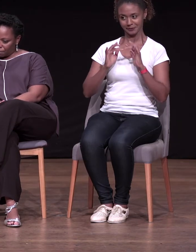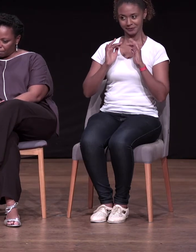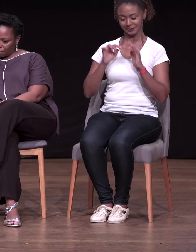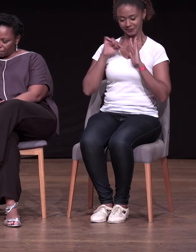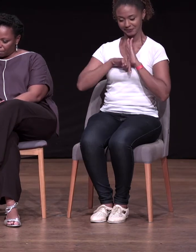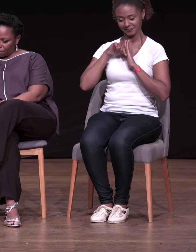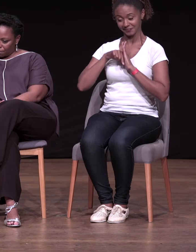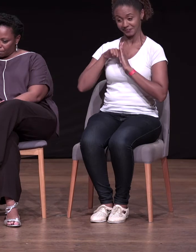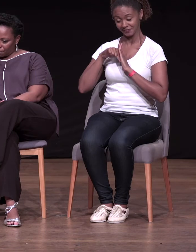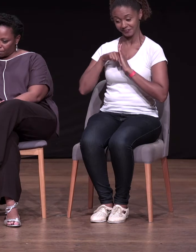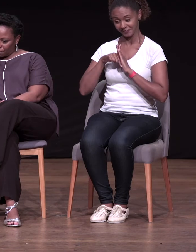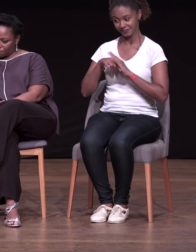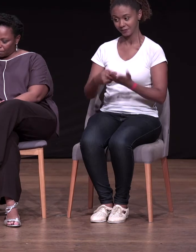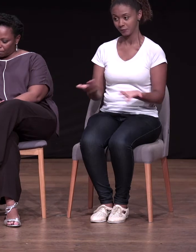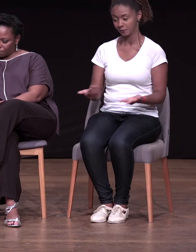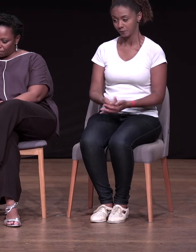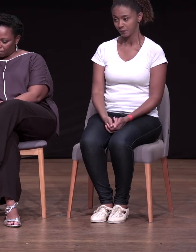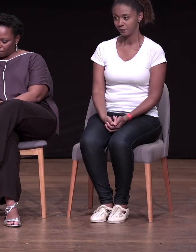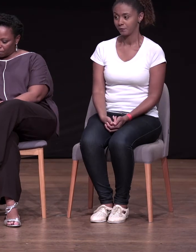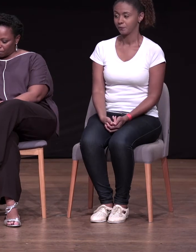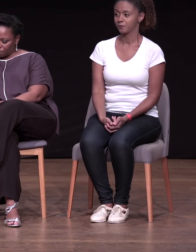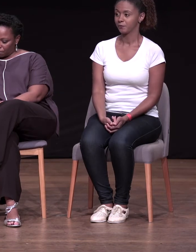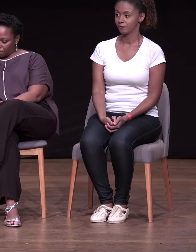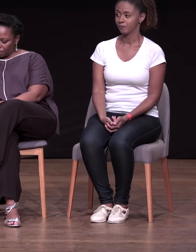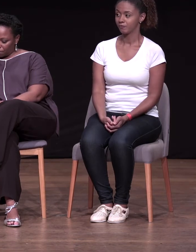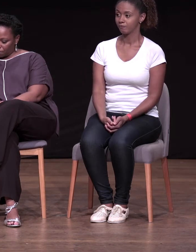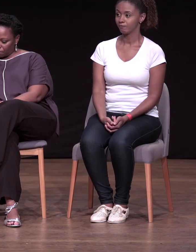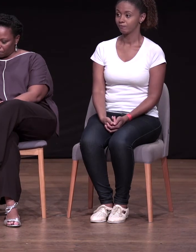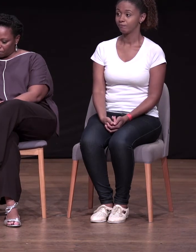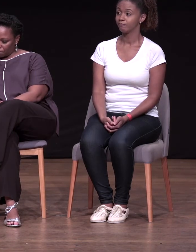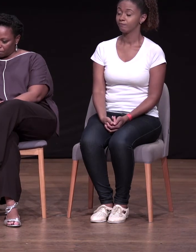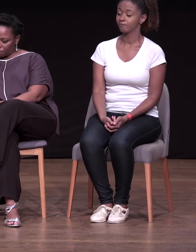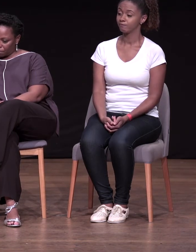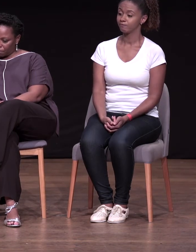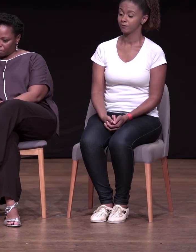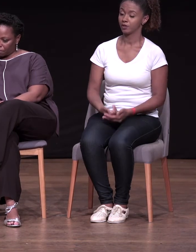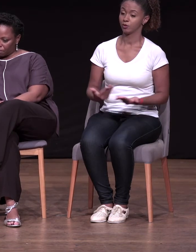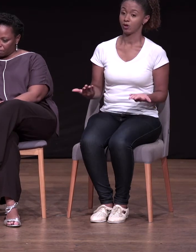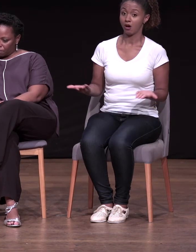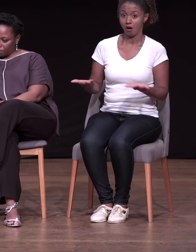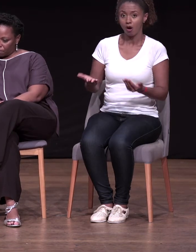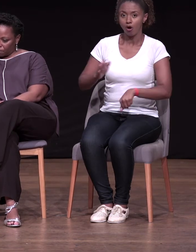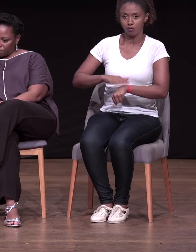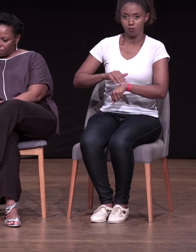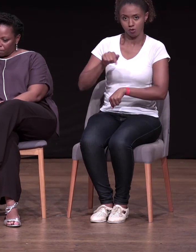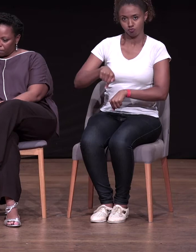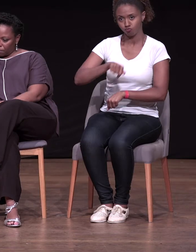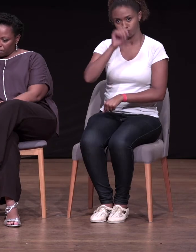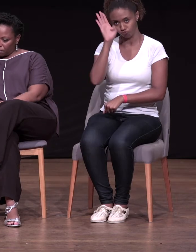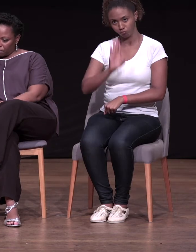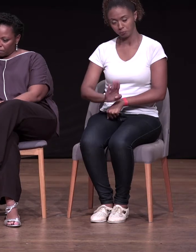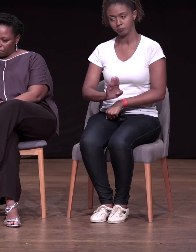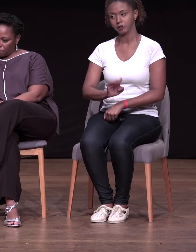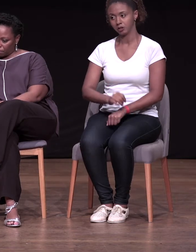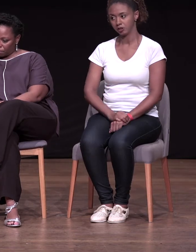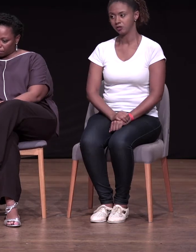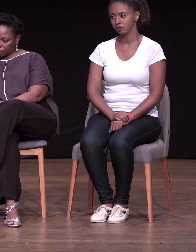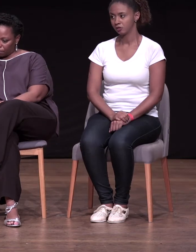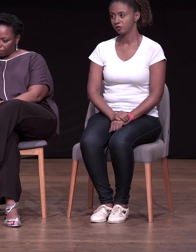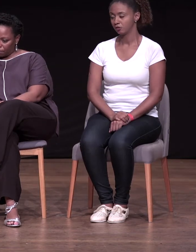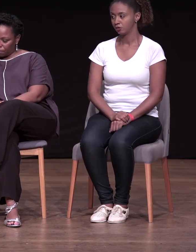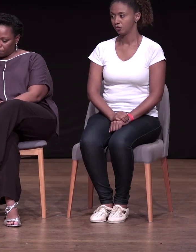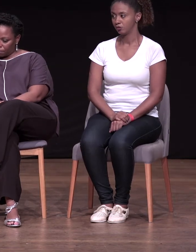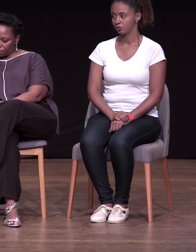é dada. Então, a gente está num momento em que, no Brasil, falando a partir